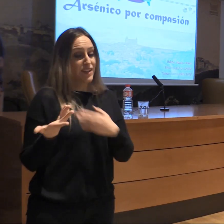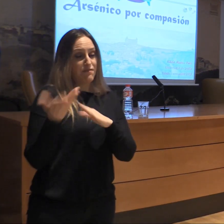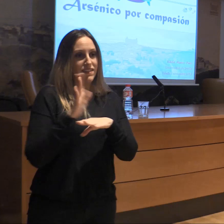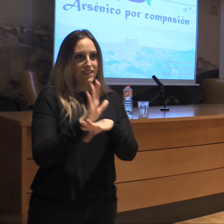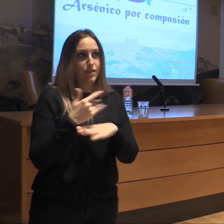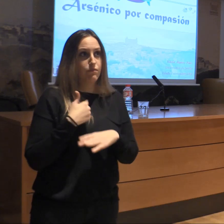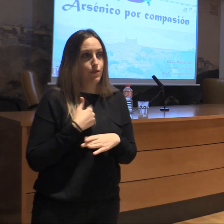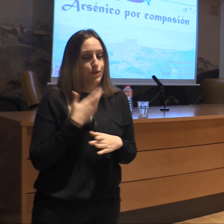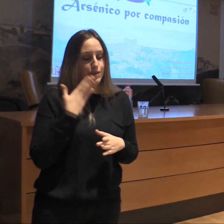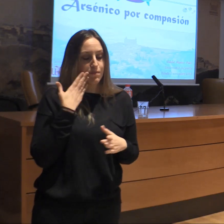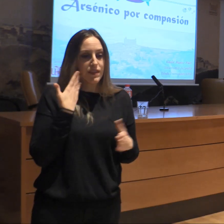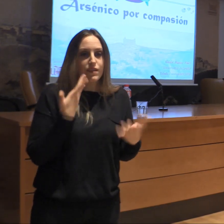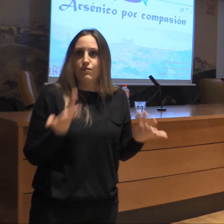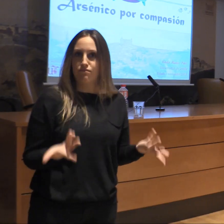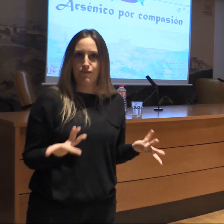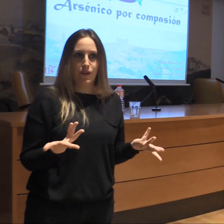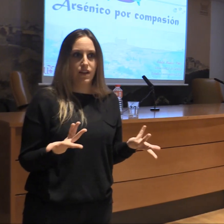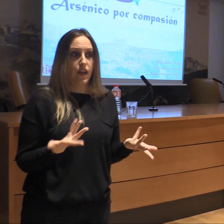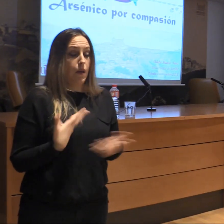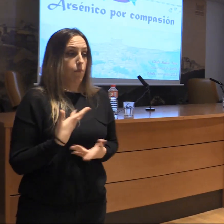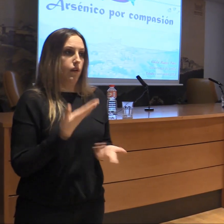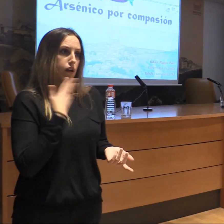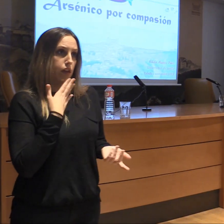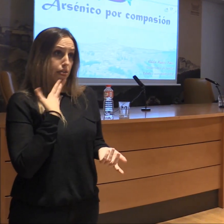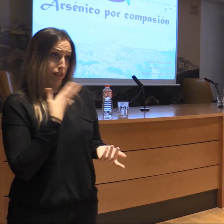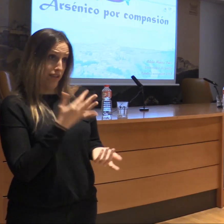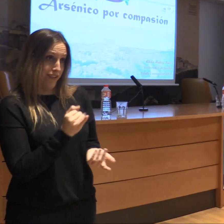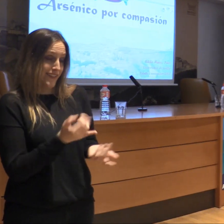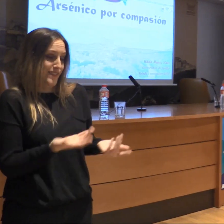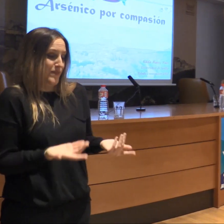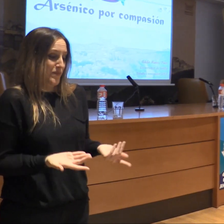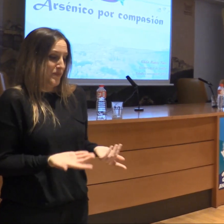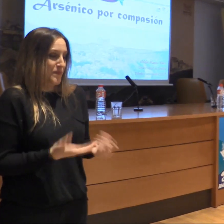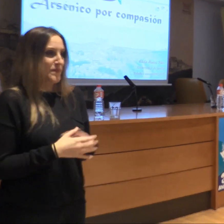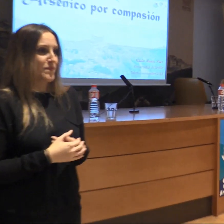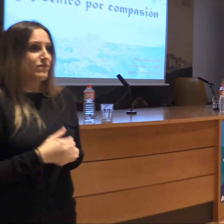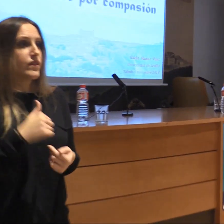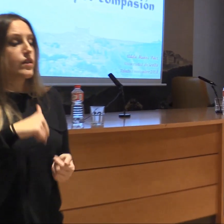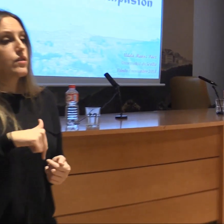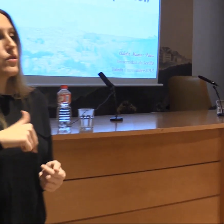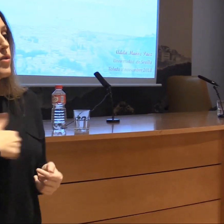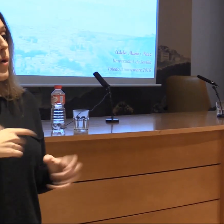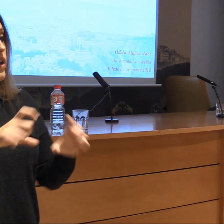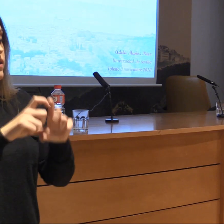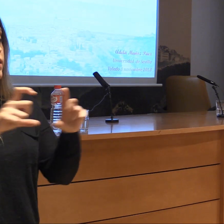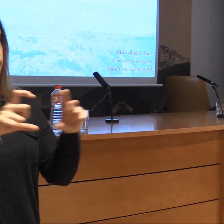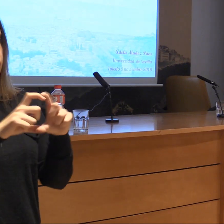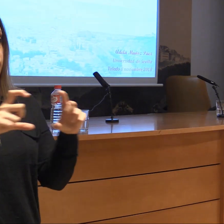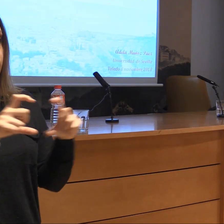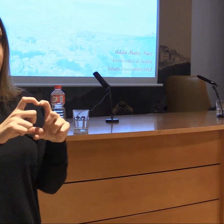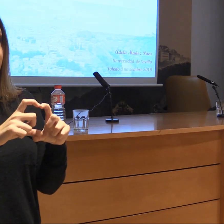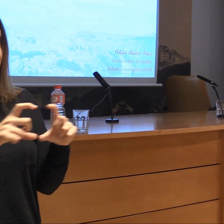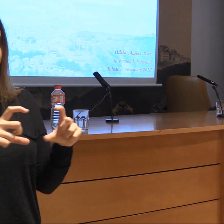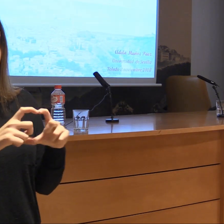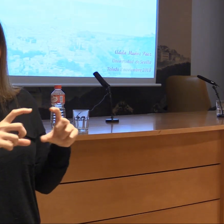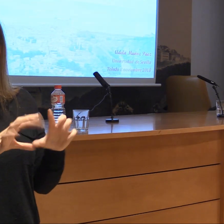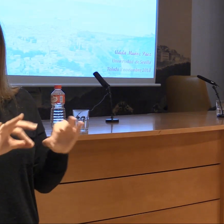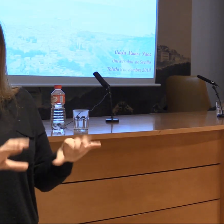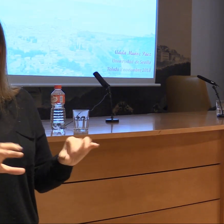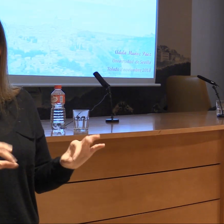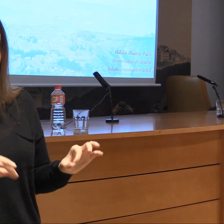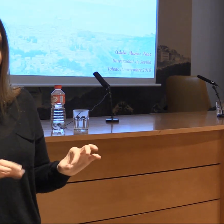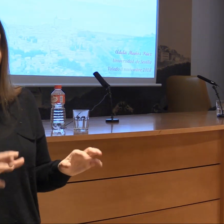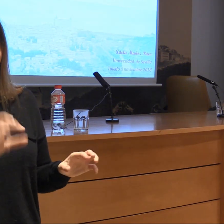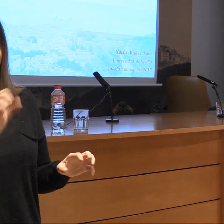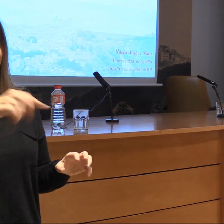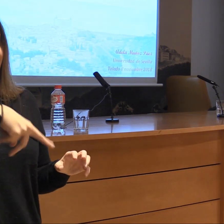mérito mío es tener ya algunos años. Hoy me he sacado la tarjeta dorada de Renfe y haber tenido la